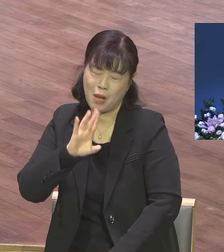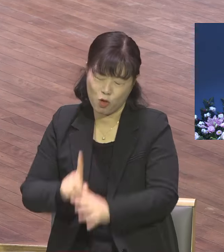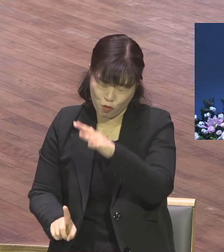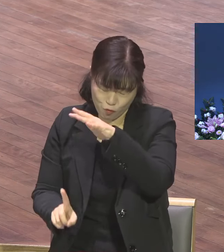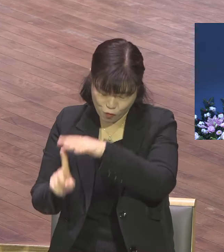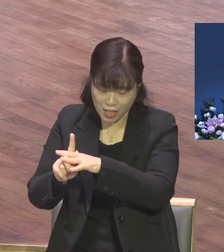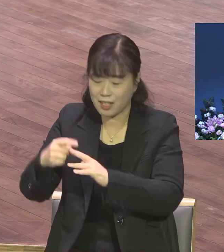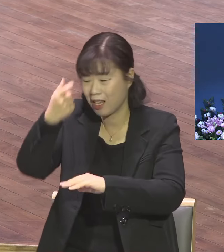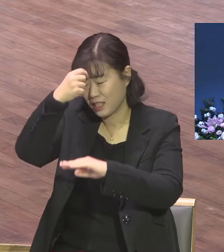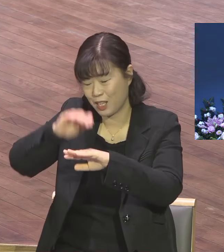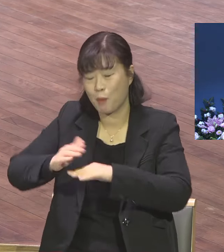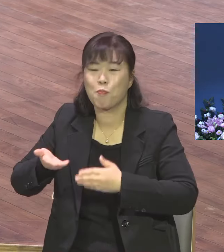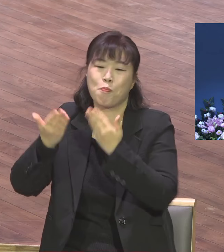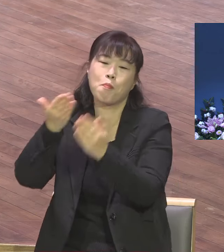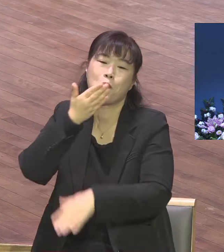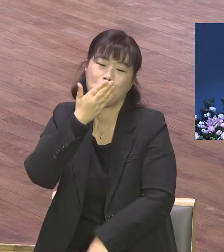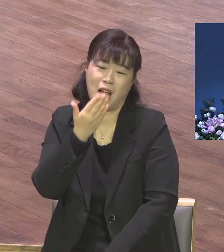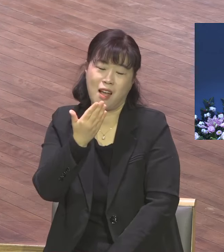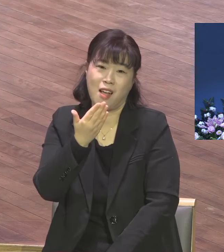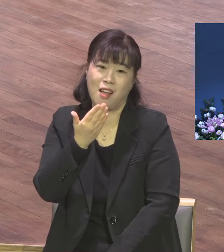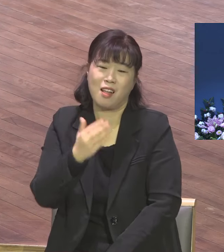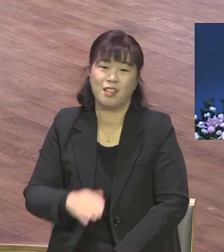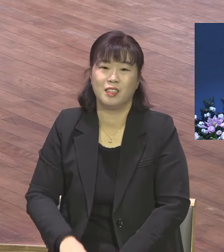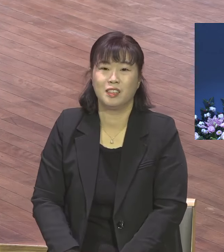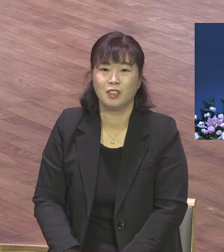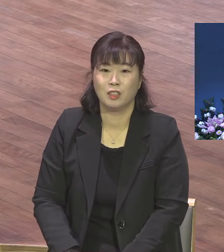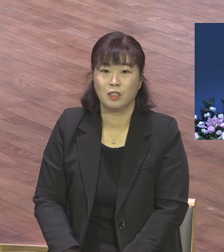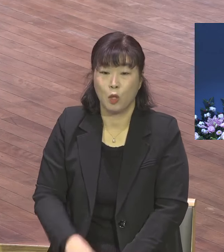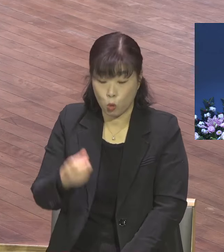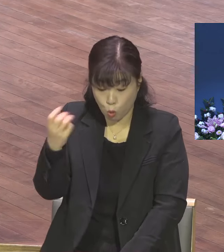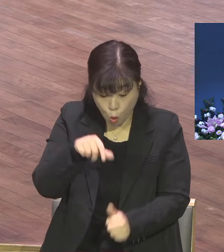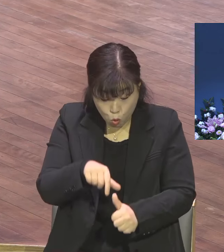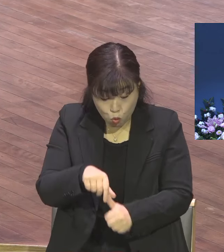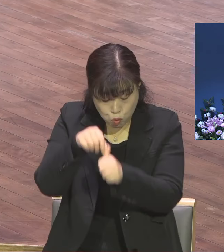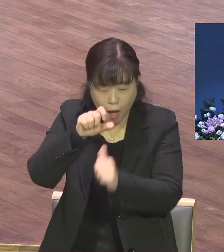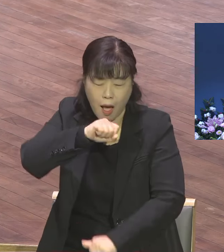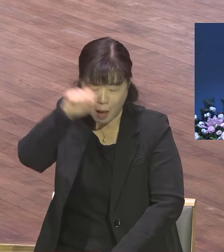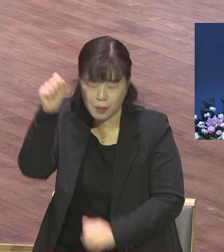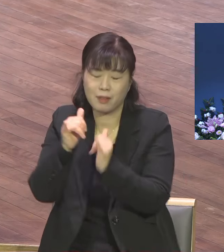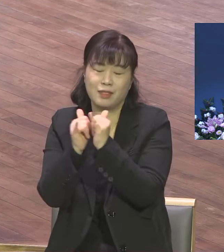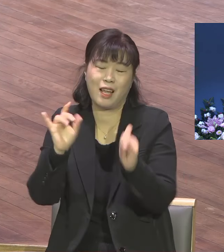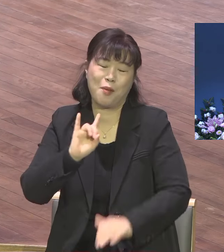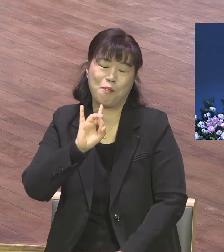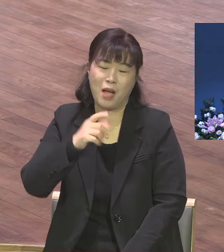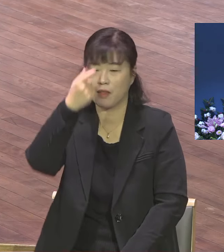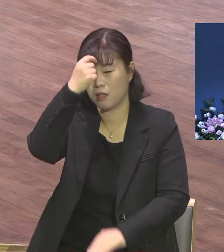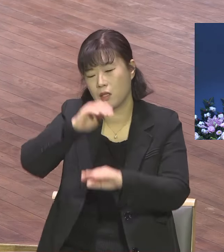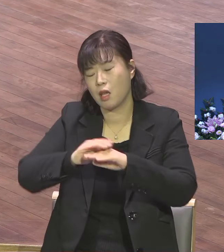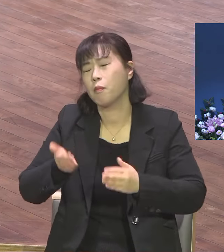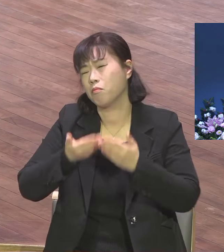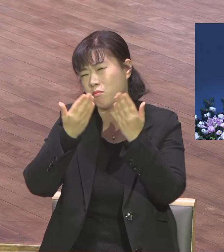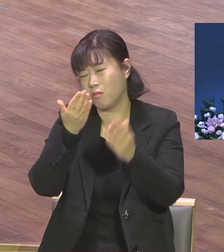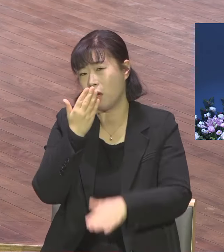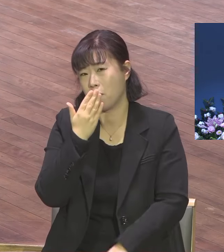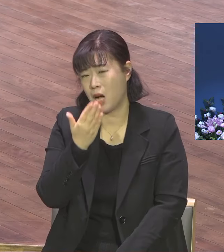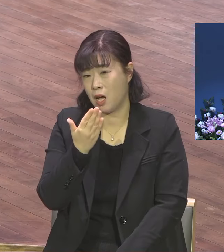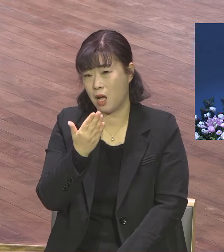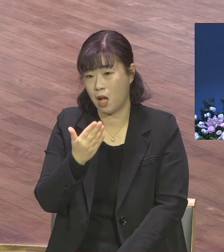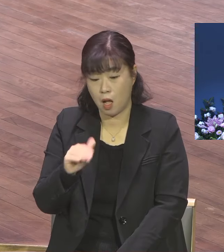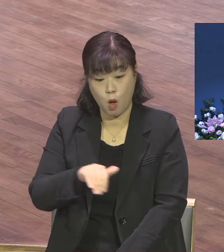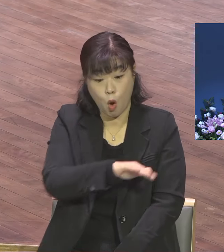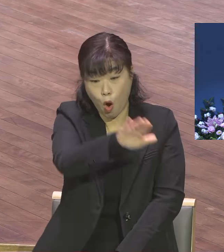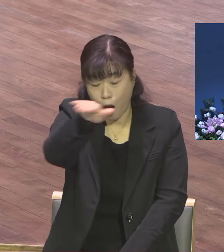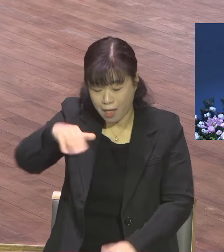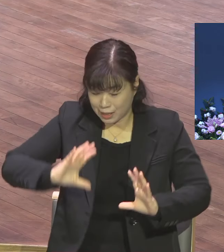구원받은, 특별히 천에 하나 만에 하나 구원받은 70억 인구가 사는데 이 복음 깨닫는 이 기적,